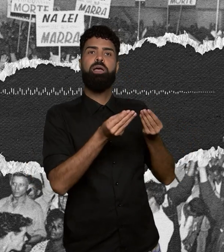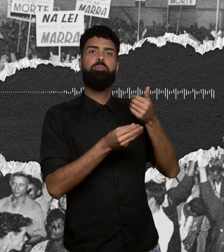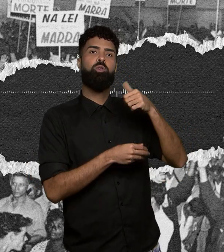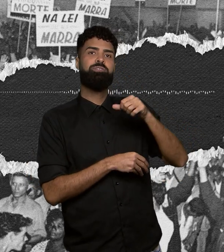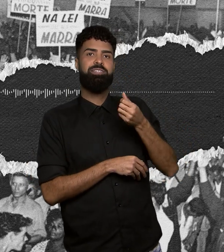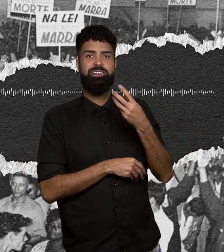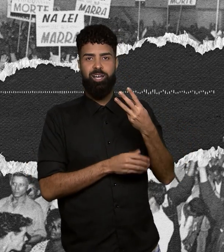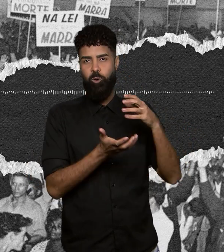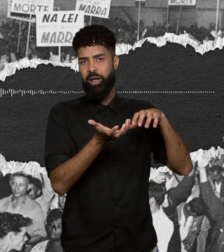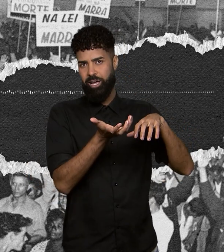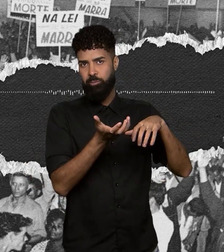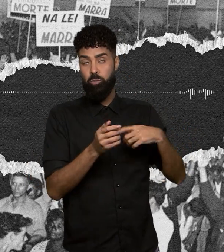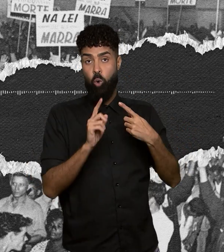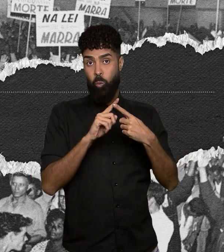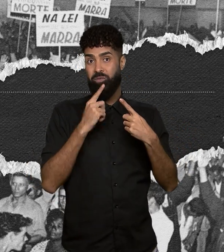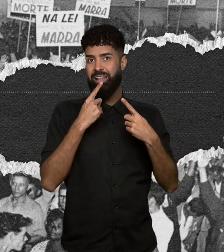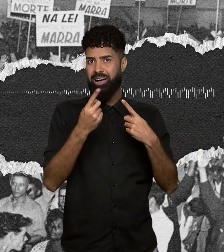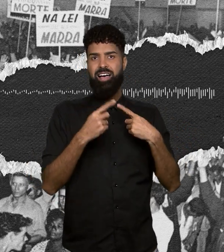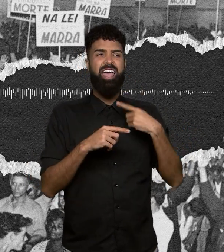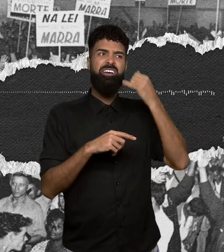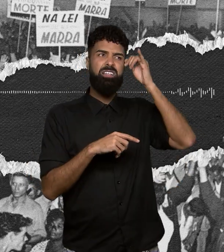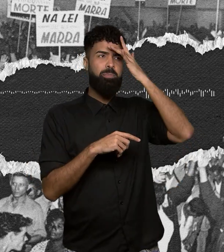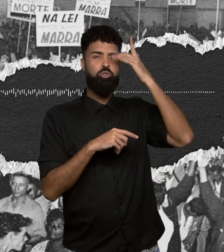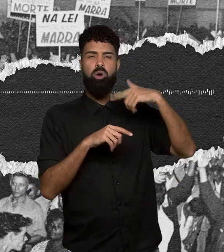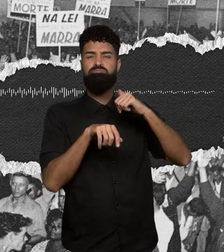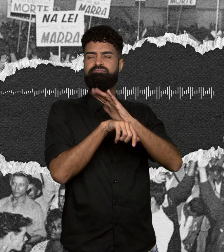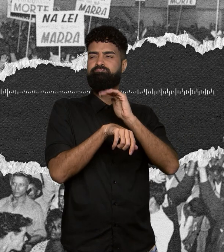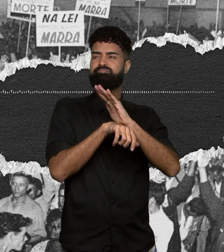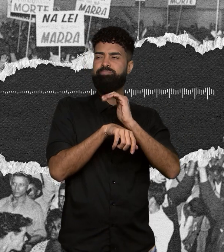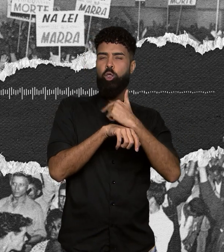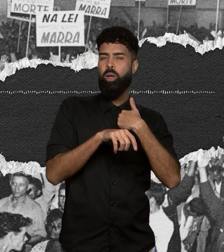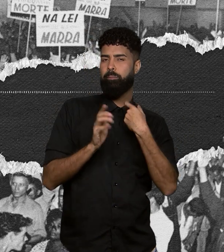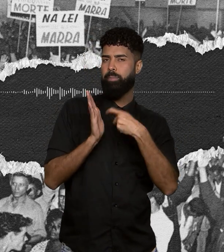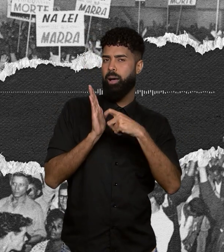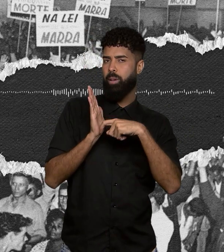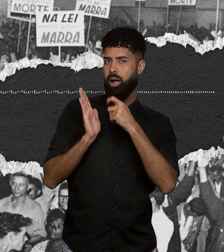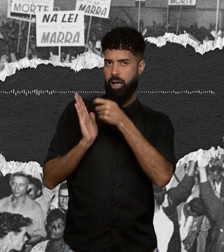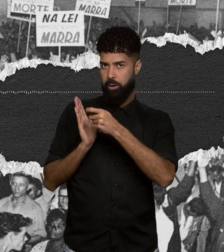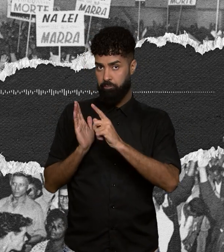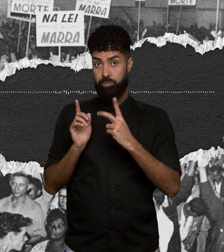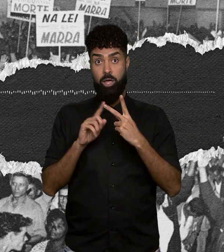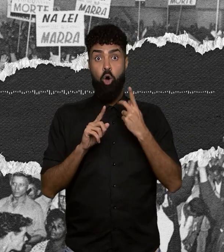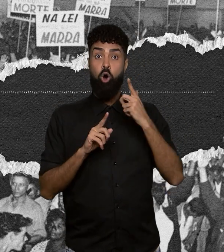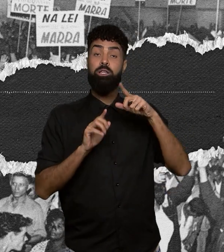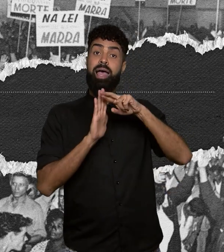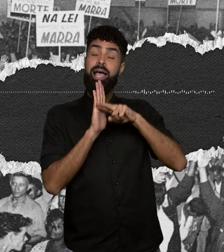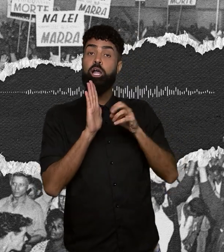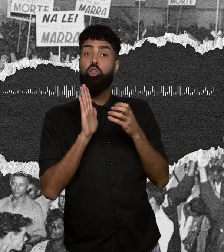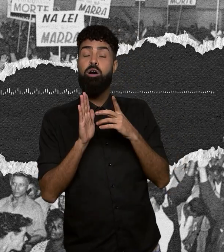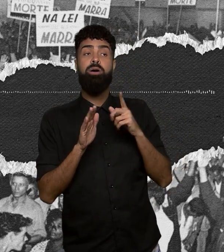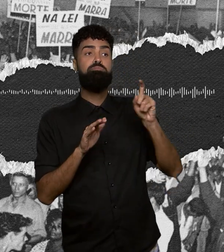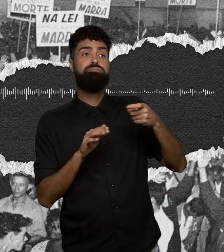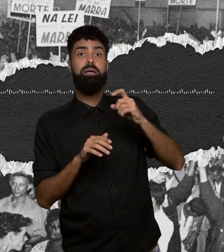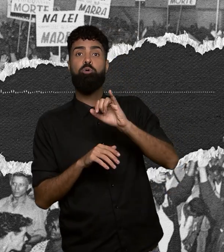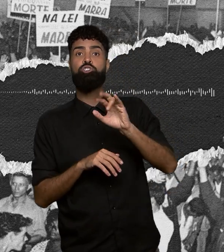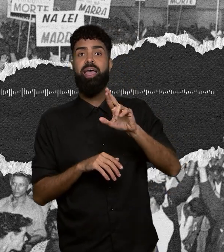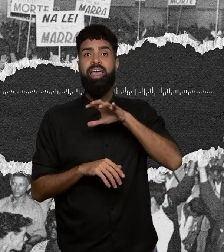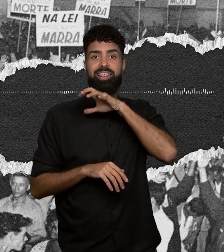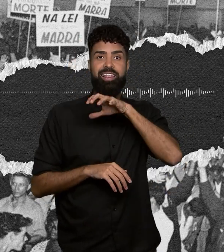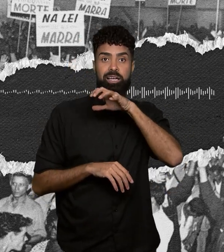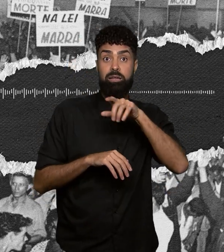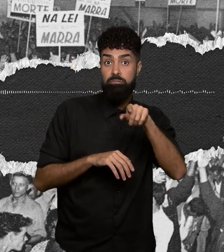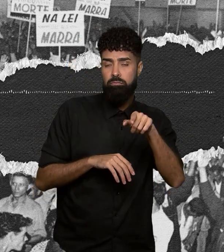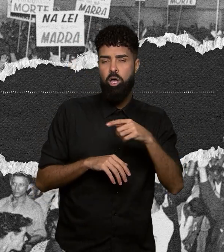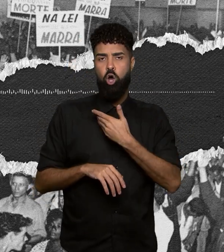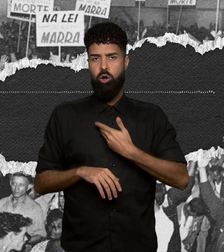um tentava combater a sua negação fiscal e o outro estabelecia novas normas paraa cobrança do imposto de renda o governo de Gular Aumentou a